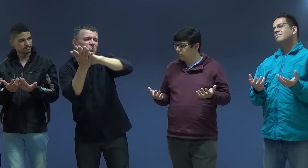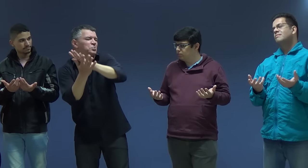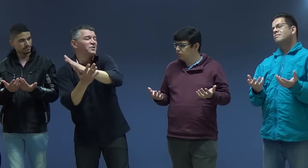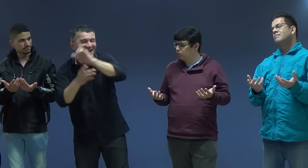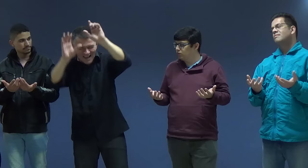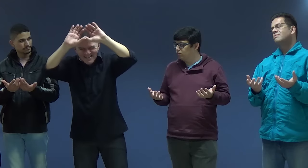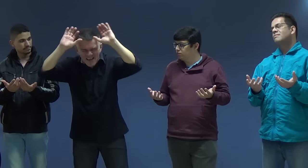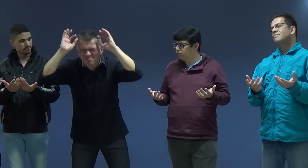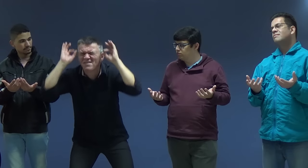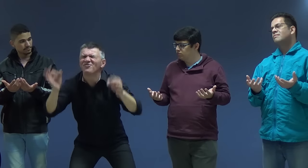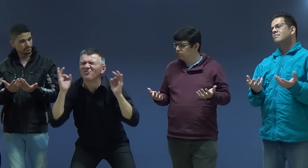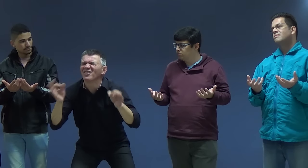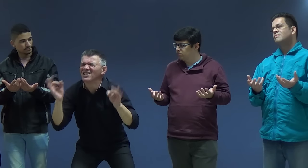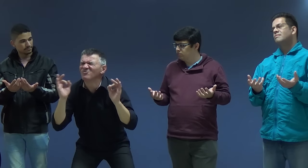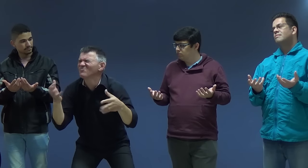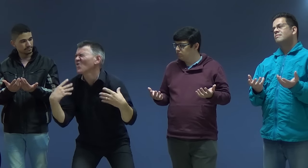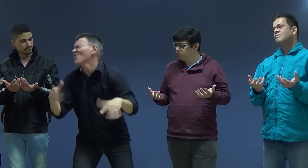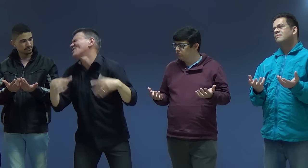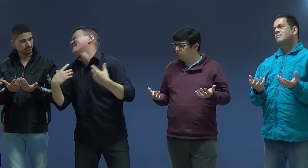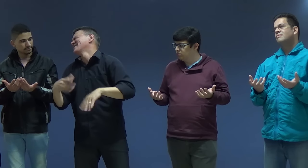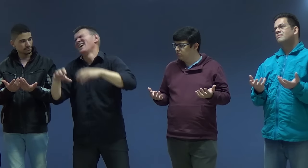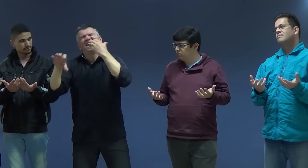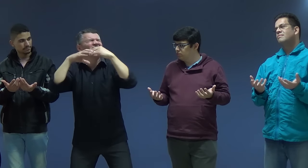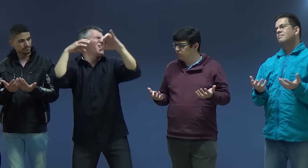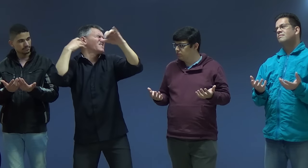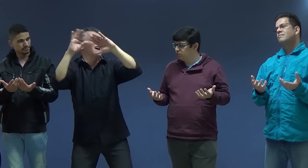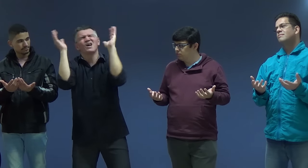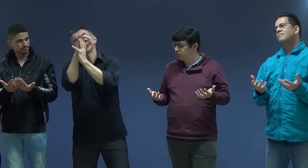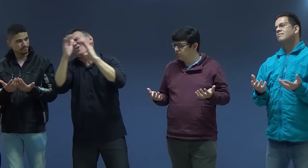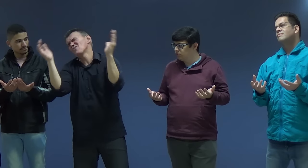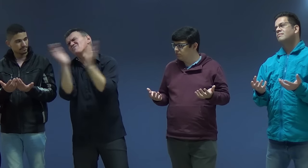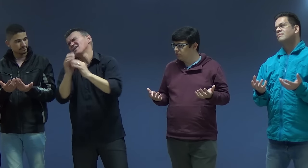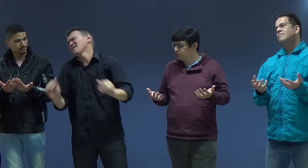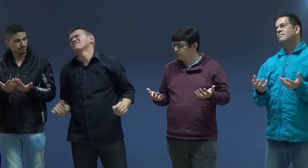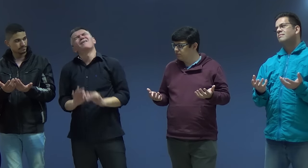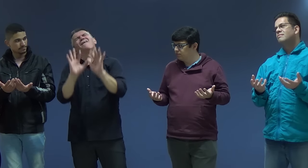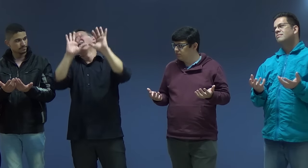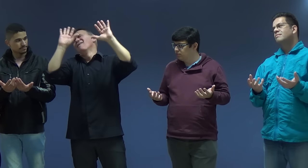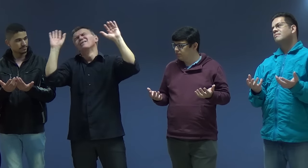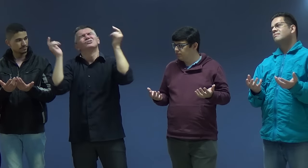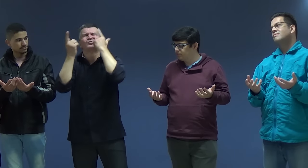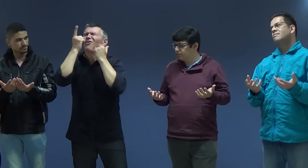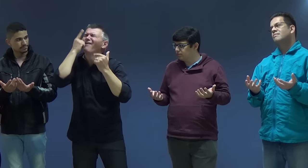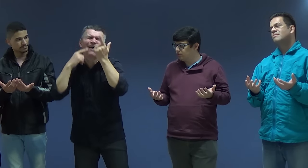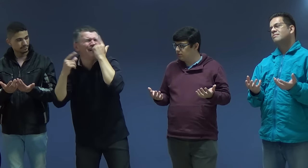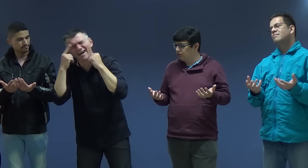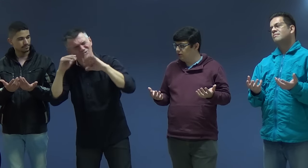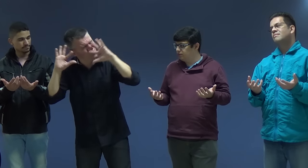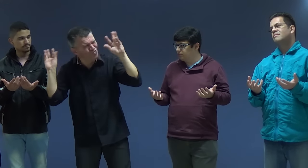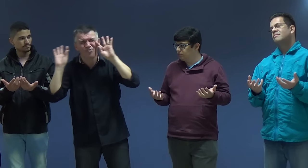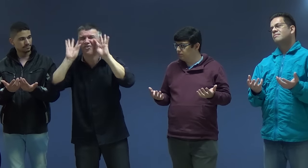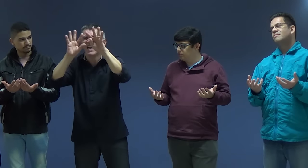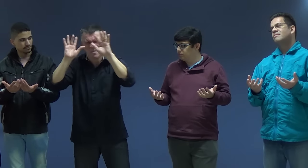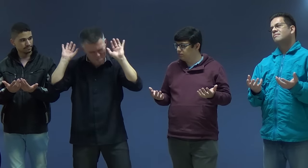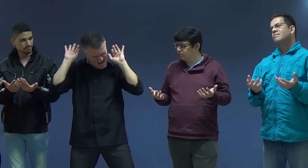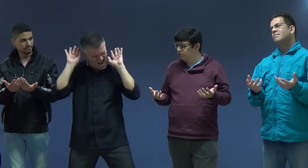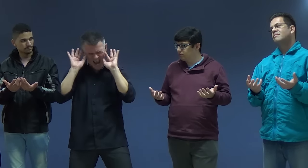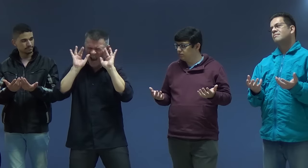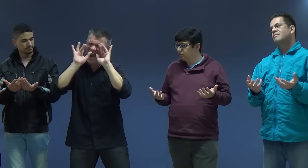um milagre. Isso é muito bom, porque o céu é perfeito. A gente vai cantar, a gente vai te louvar, vai te render glórias, vai chorar, porque a gente